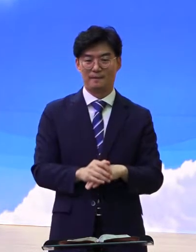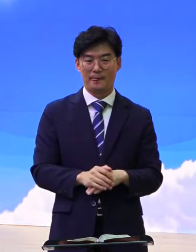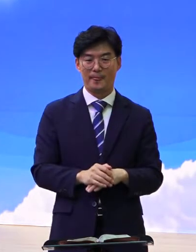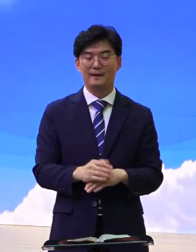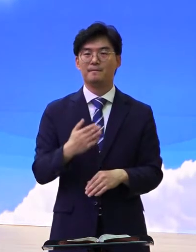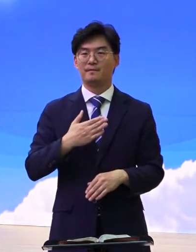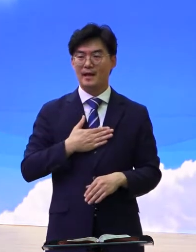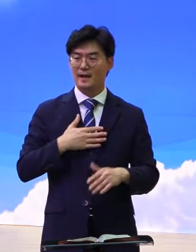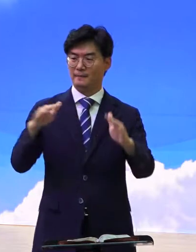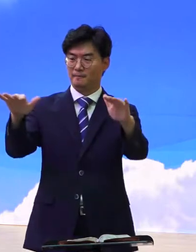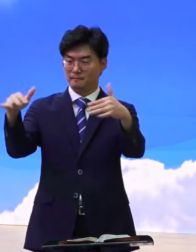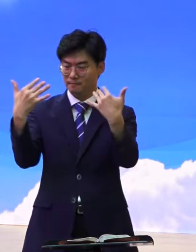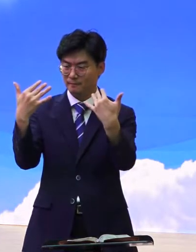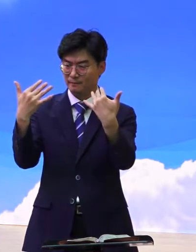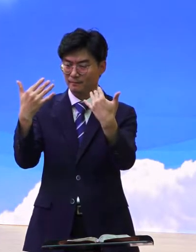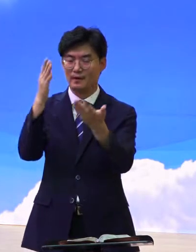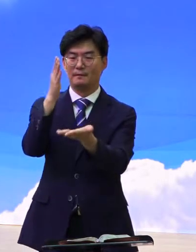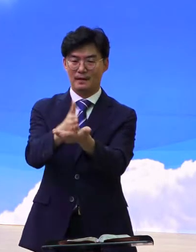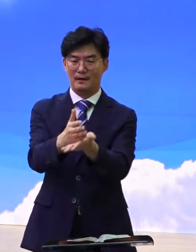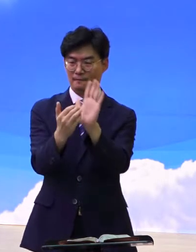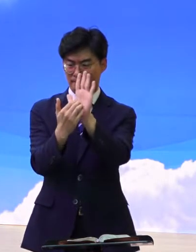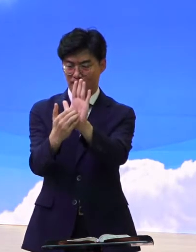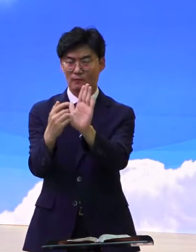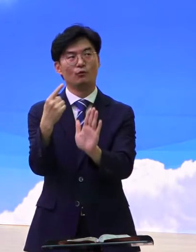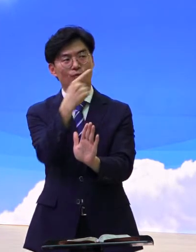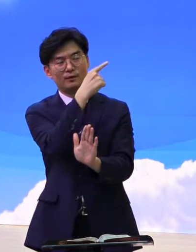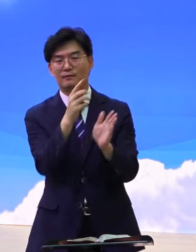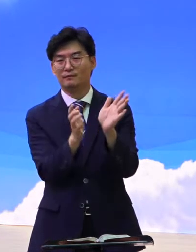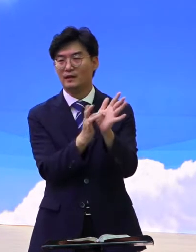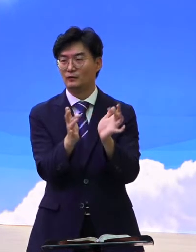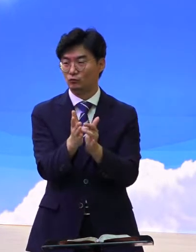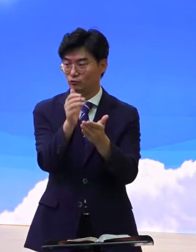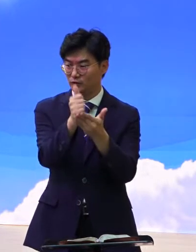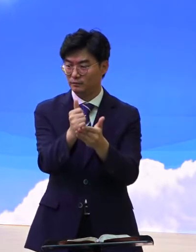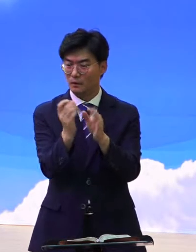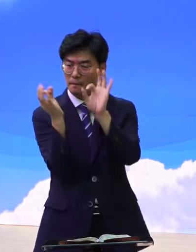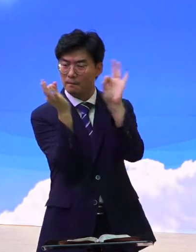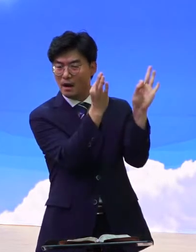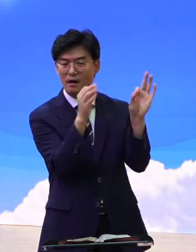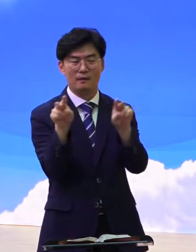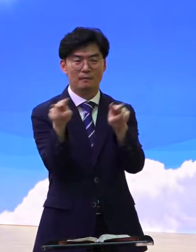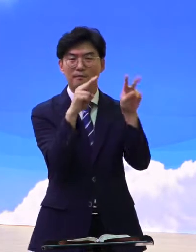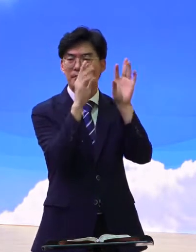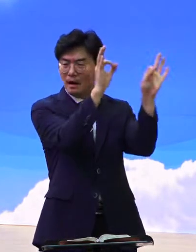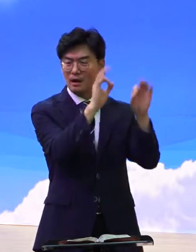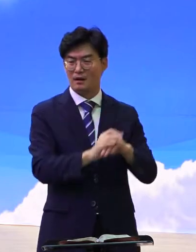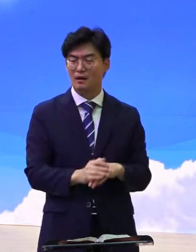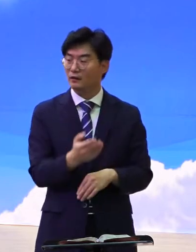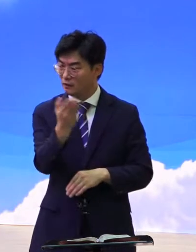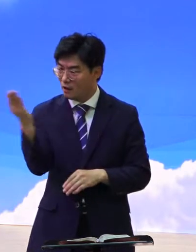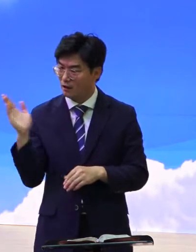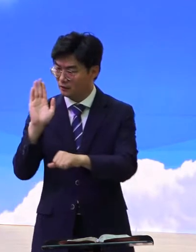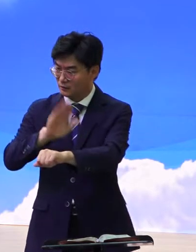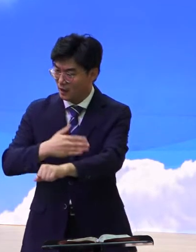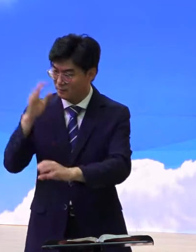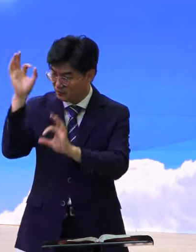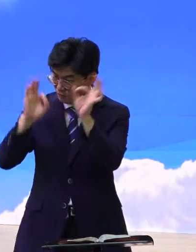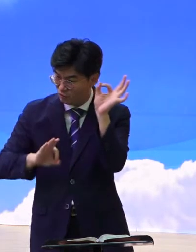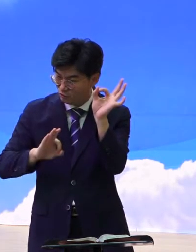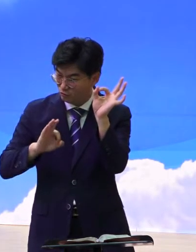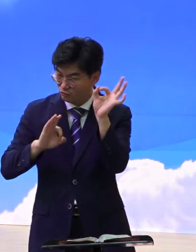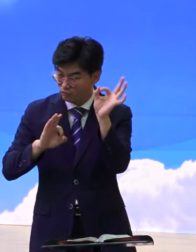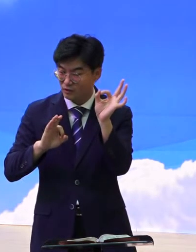하셨다. 왜 나를 주목하느냐? 예수님께서 이 역사를 이루셨다. 너희가 예수님을 바라보라 라고